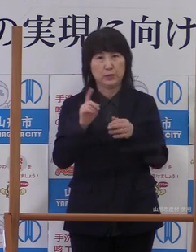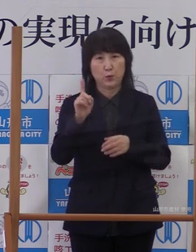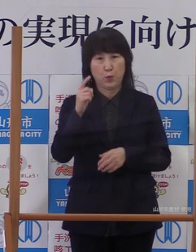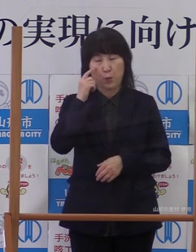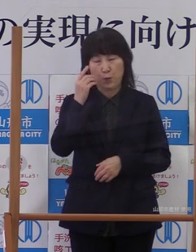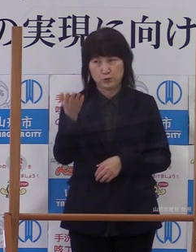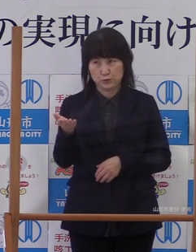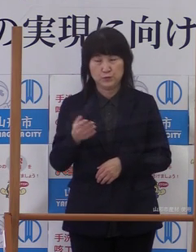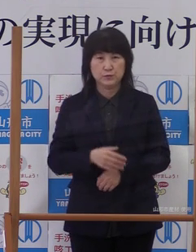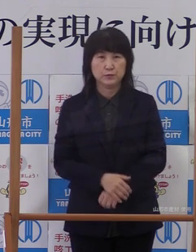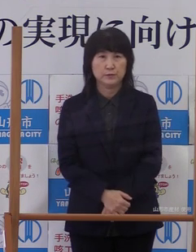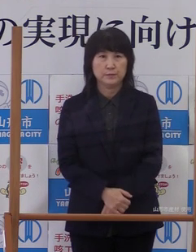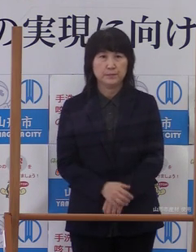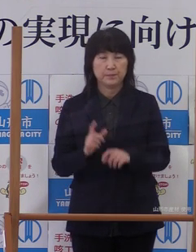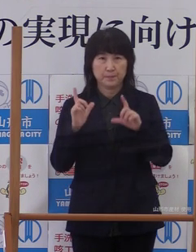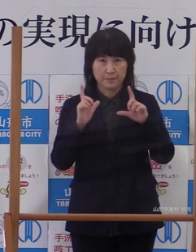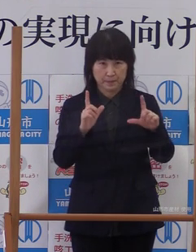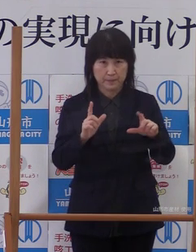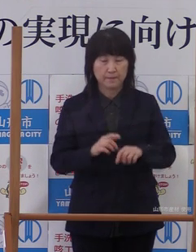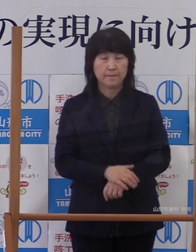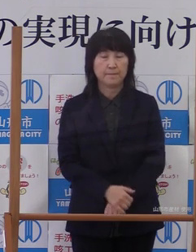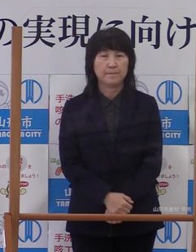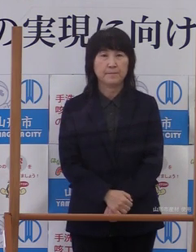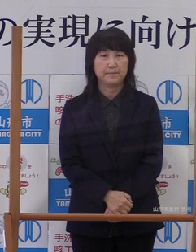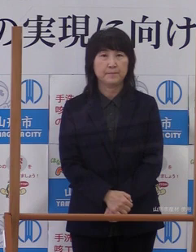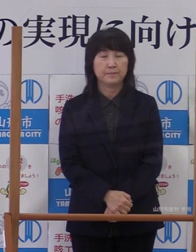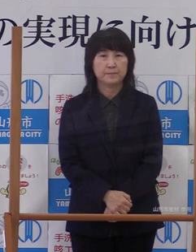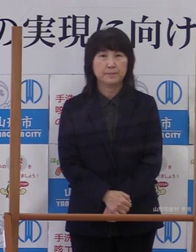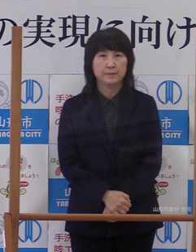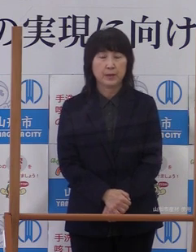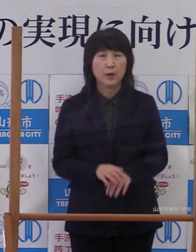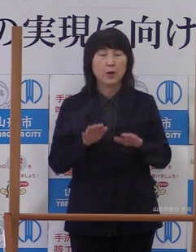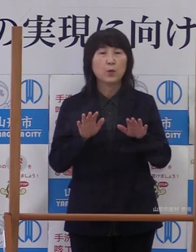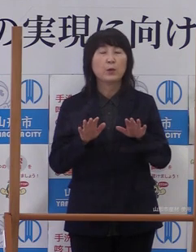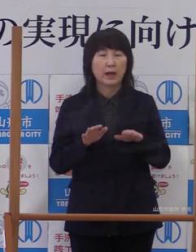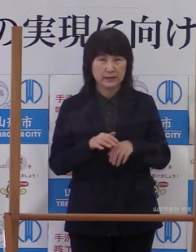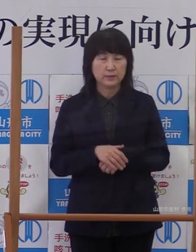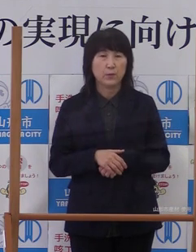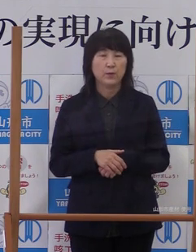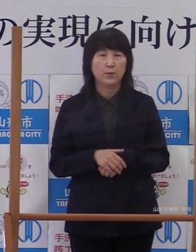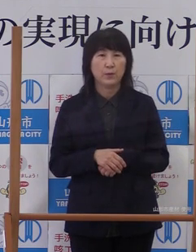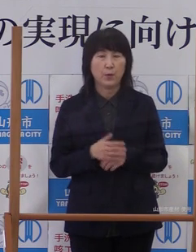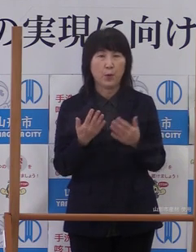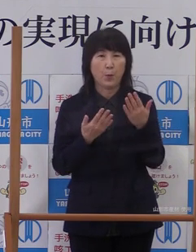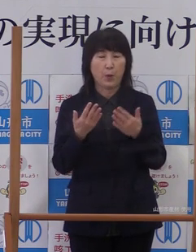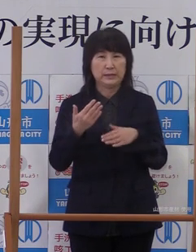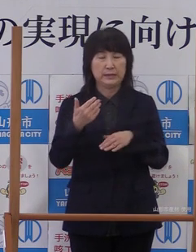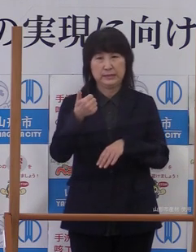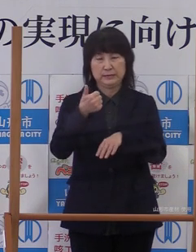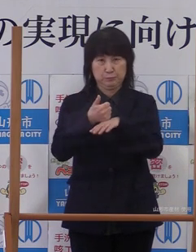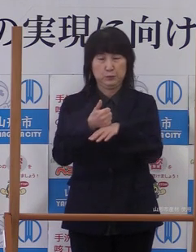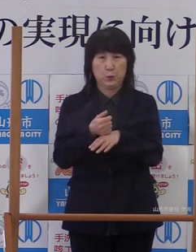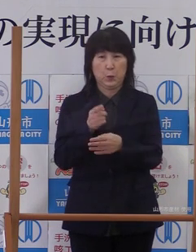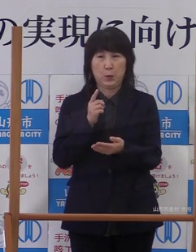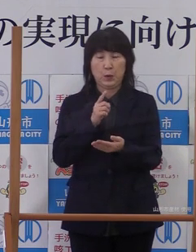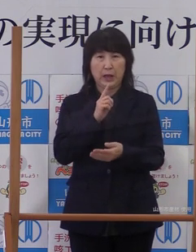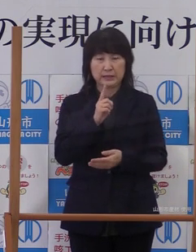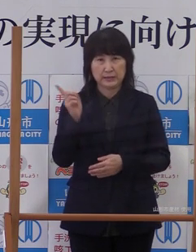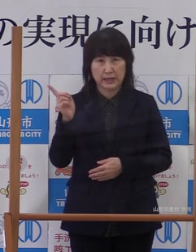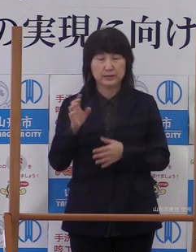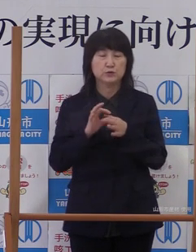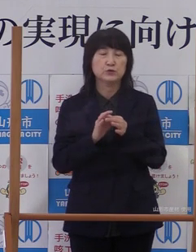か。 はい、まああのそうですね、この度 の, あの発言につきましてはですね、まあ、やは